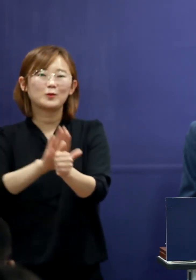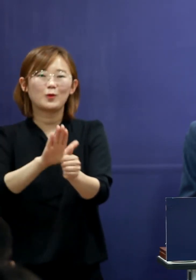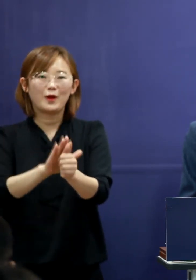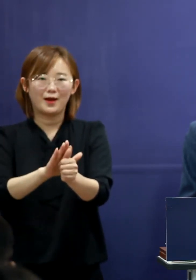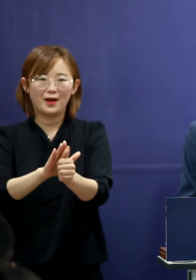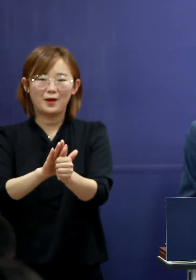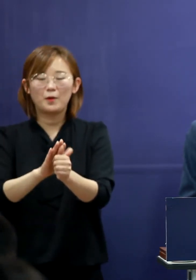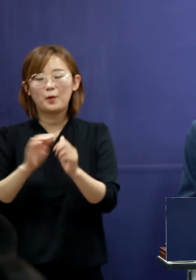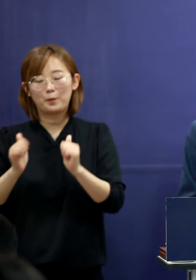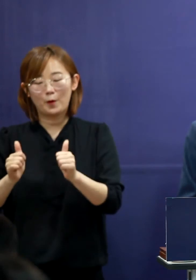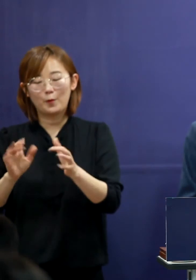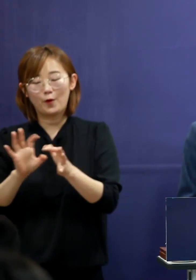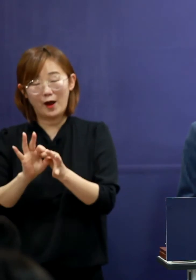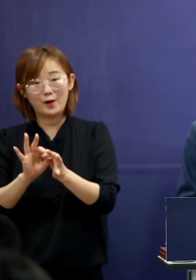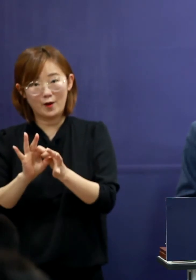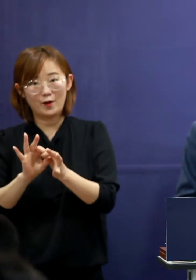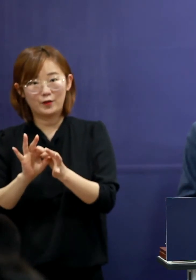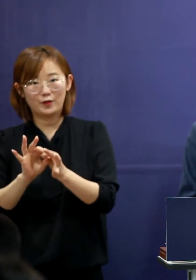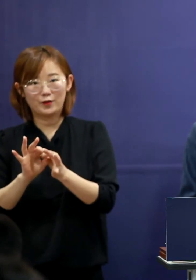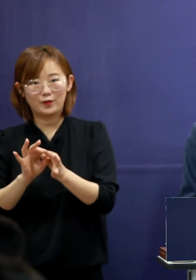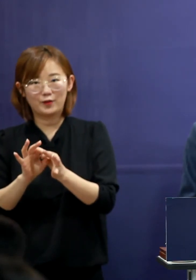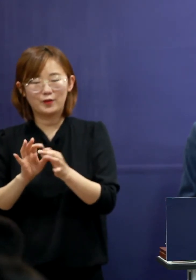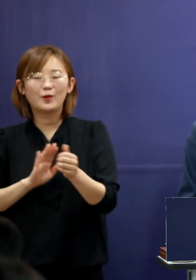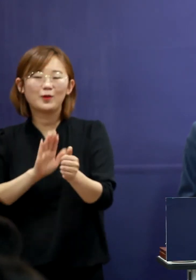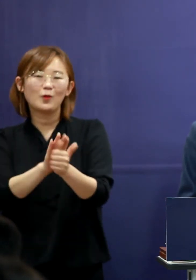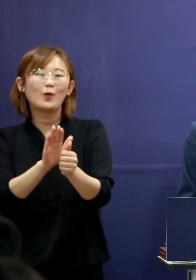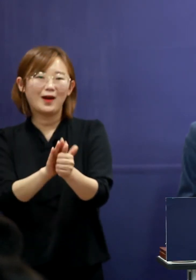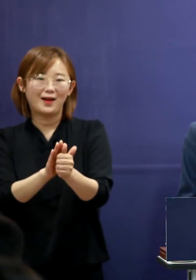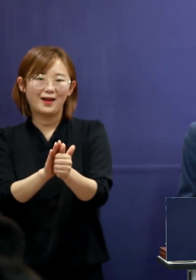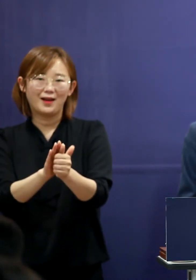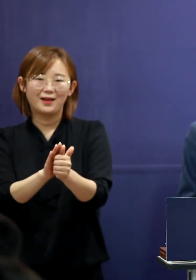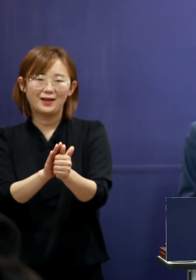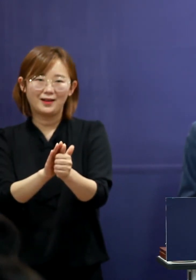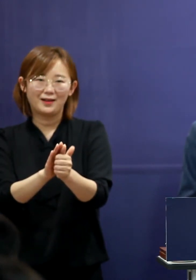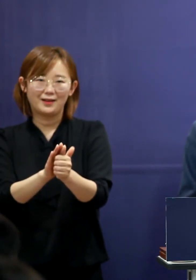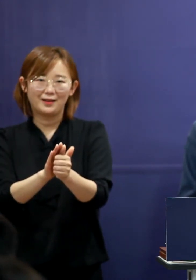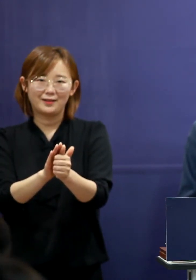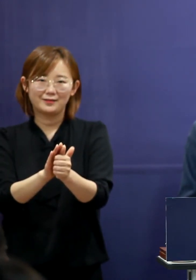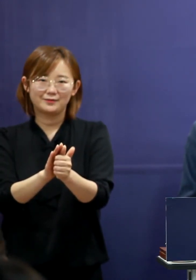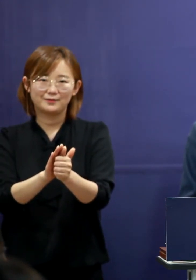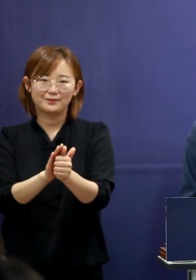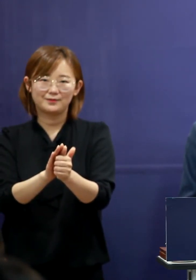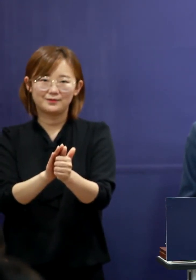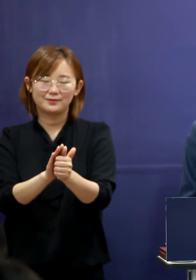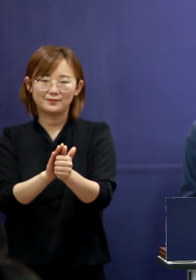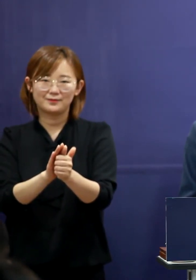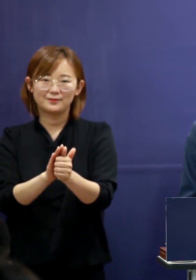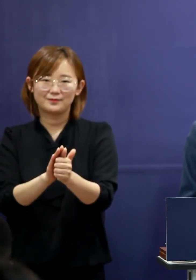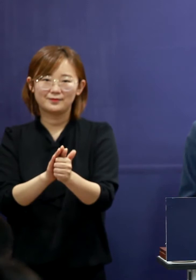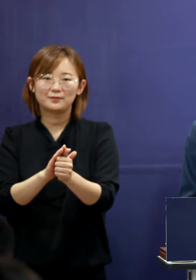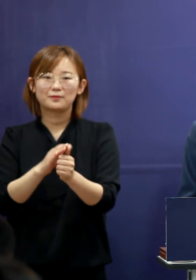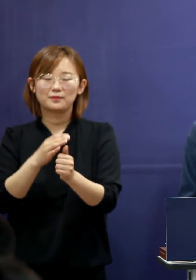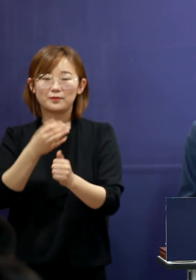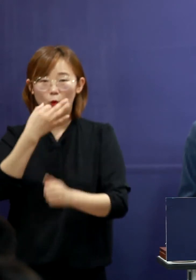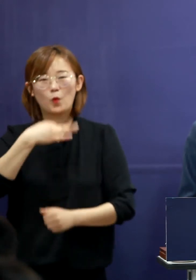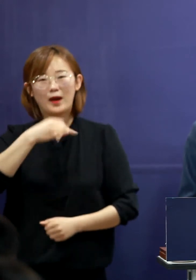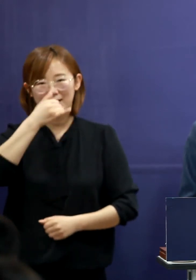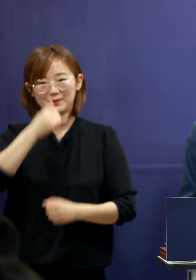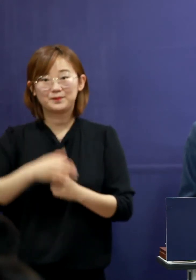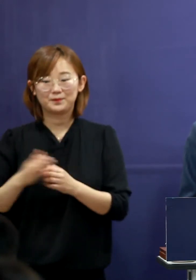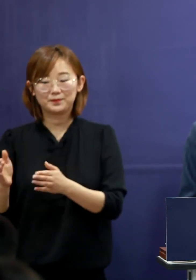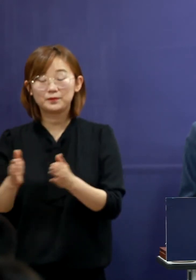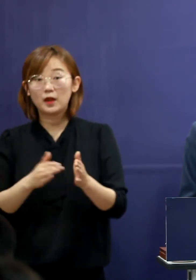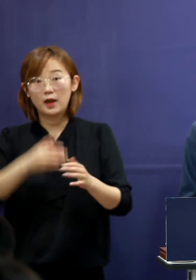또 법률 서비스 지원 같은 걸 해주는 또 그런 역할들 크게 보면은 연구 기능, 두 번째는 직접적인